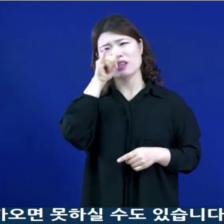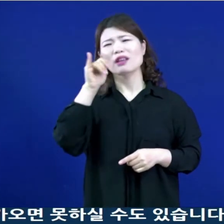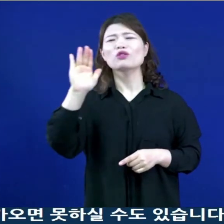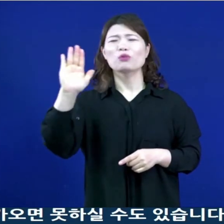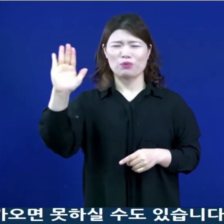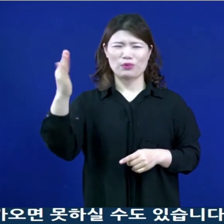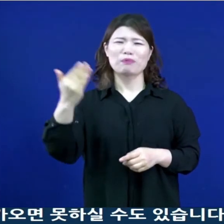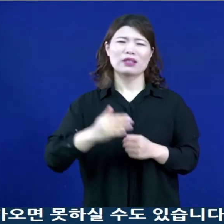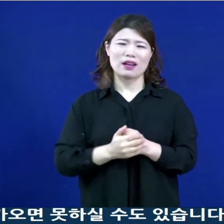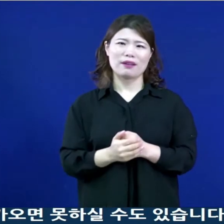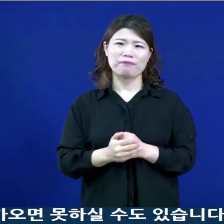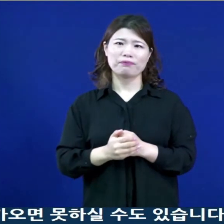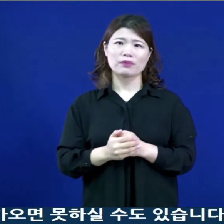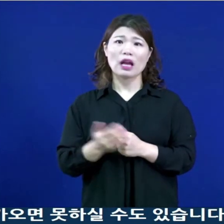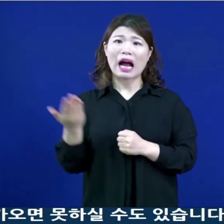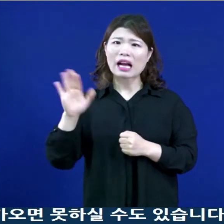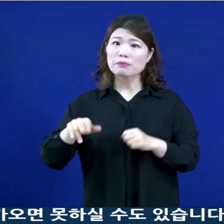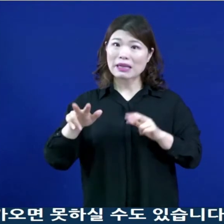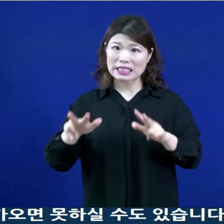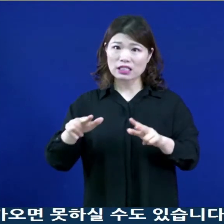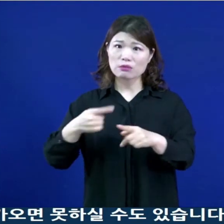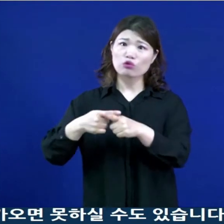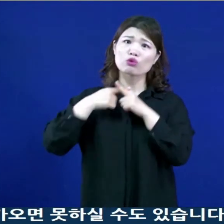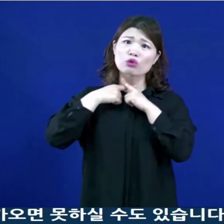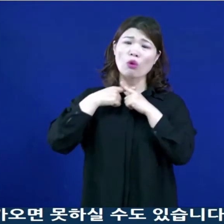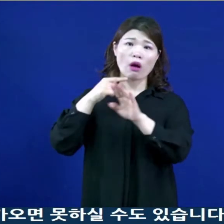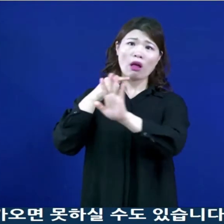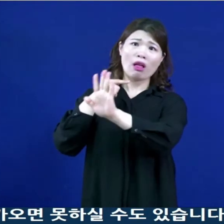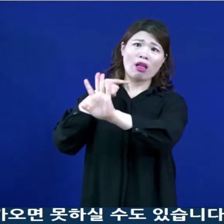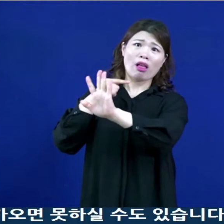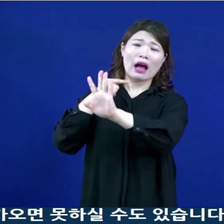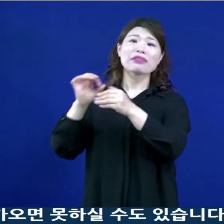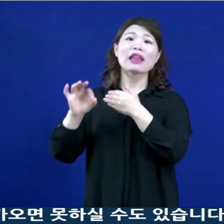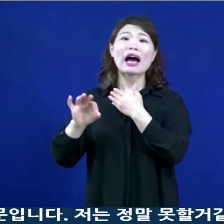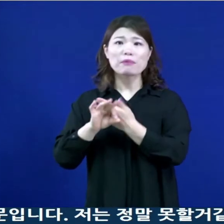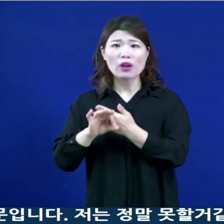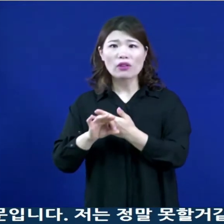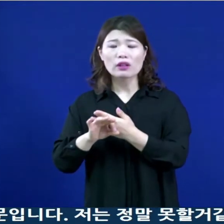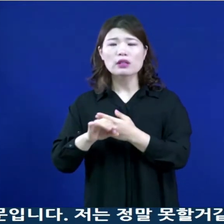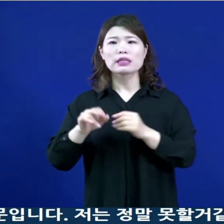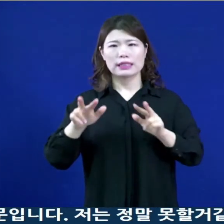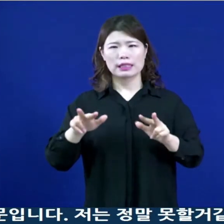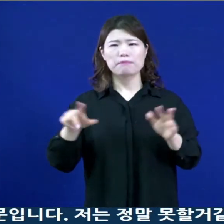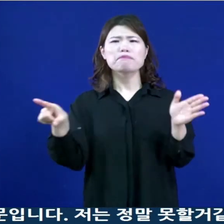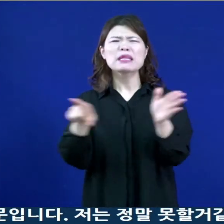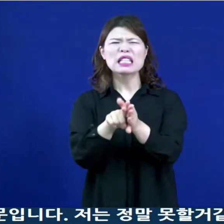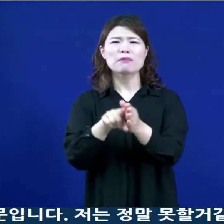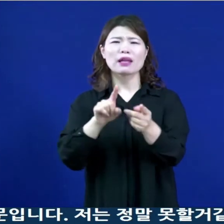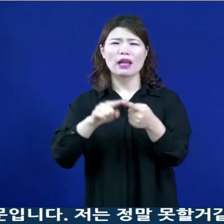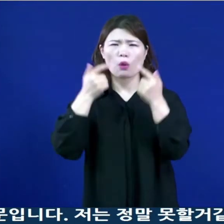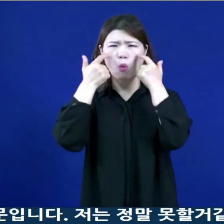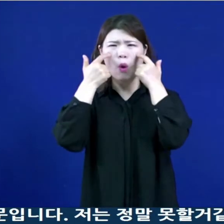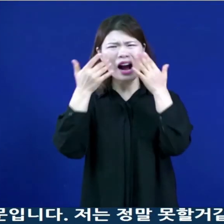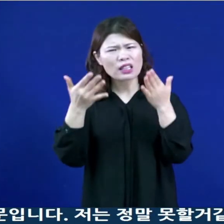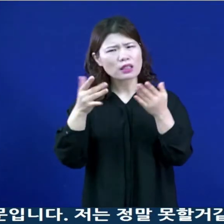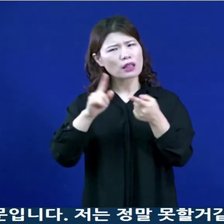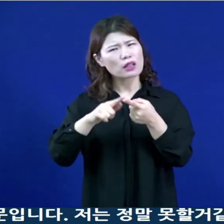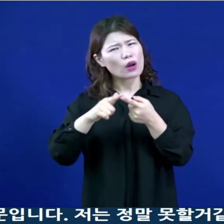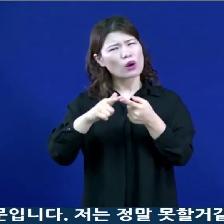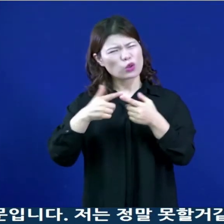그렇지만 지금 순교할 수 없다면 믿음의 확실성은 연약한 부분이 있는 것이죠.